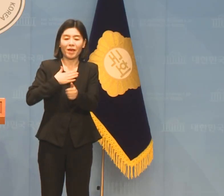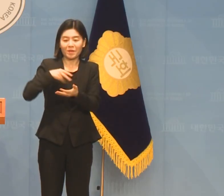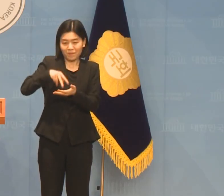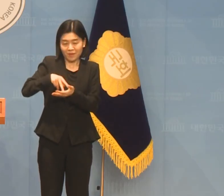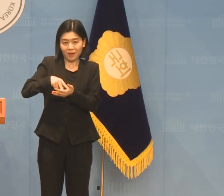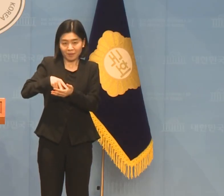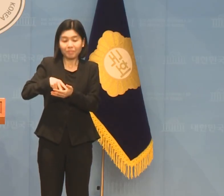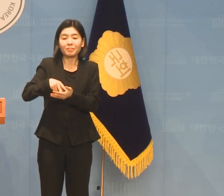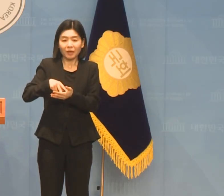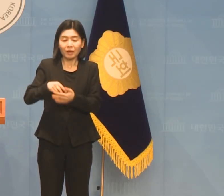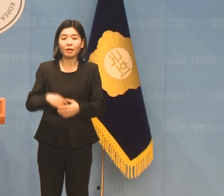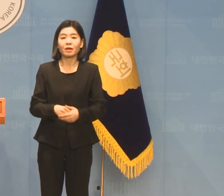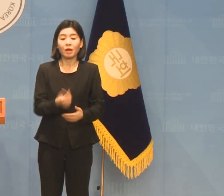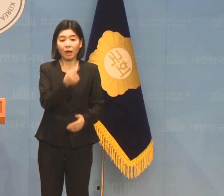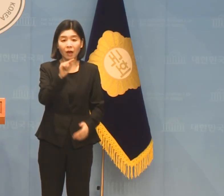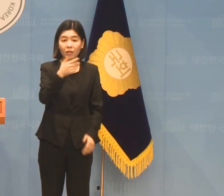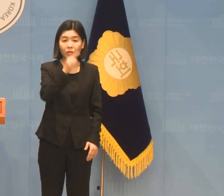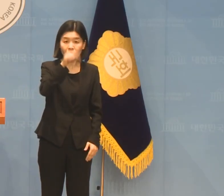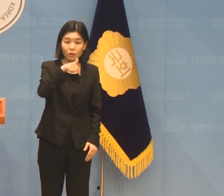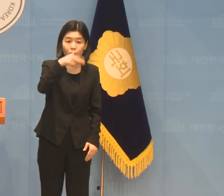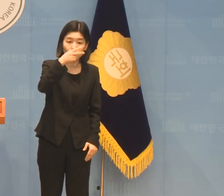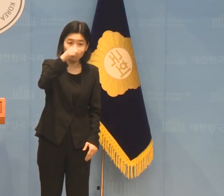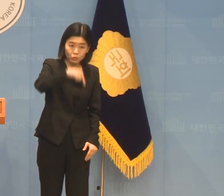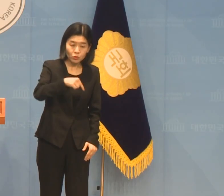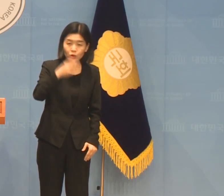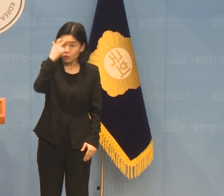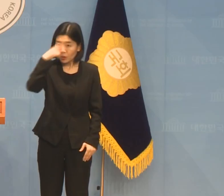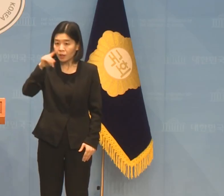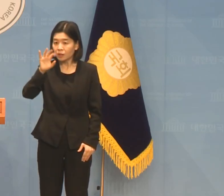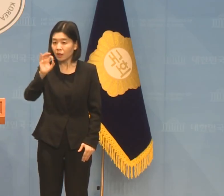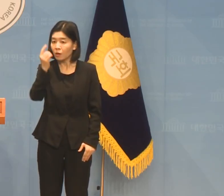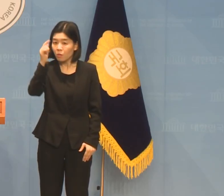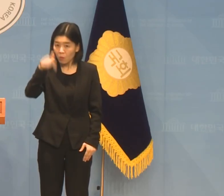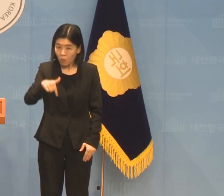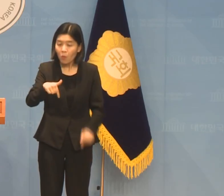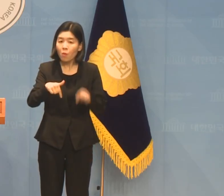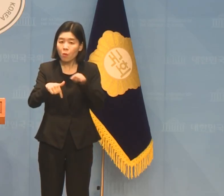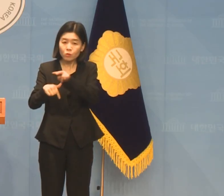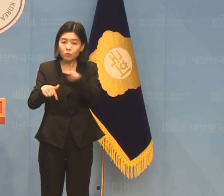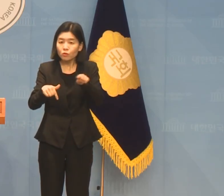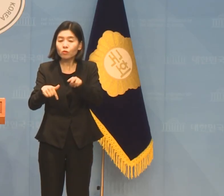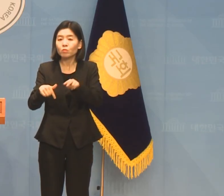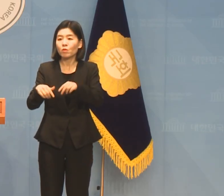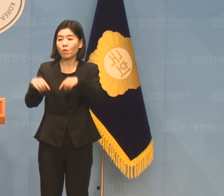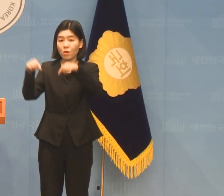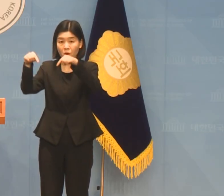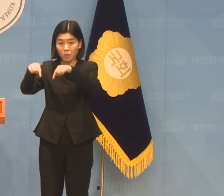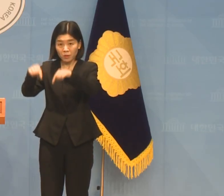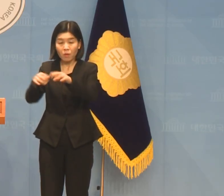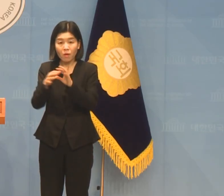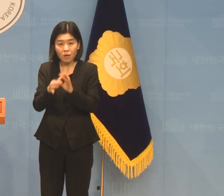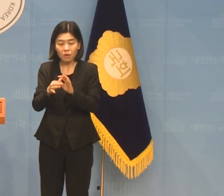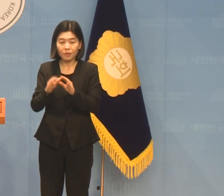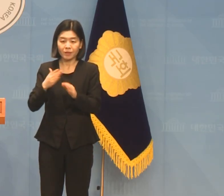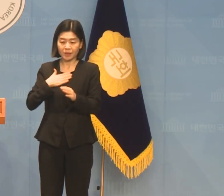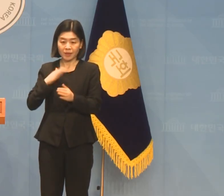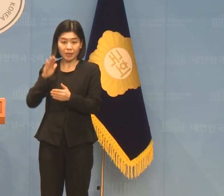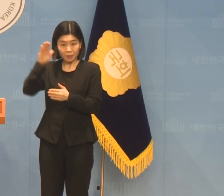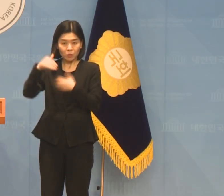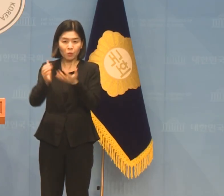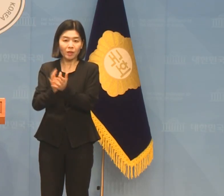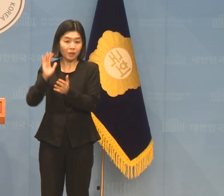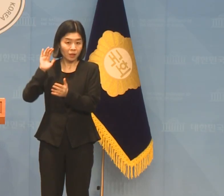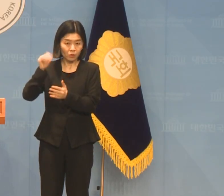한덕수 최상목의 매국 협상 추진과 관련해서 진보당 대선 후보로서 말씀드리도록